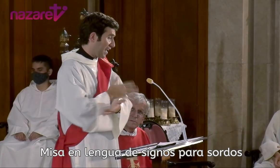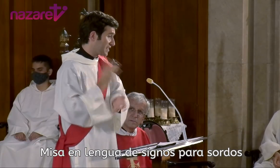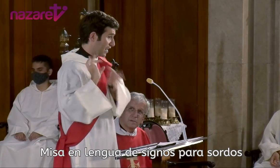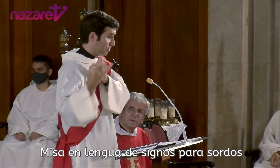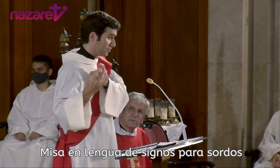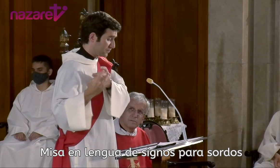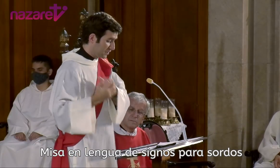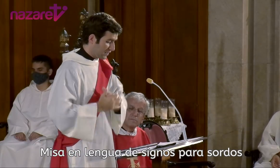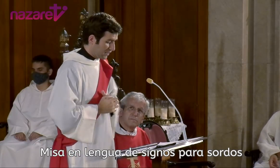esclavo.